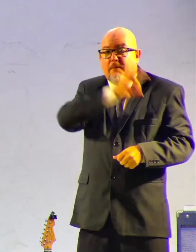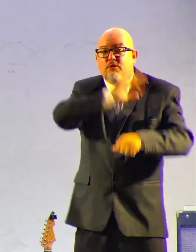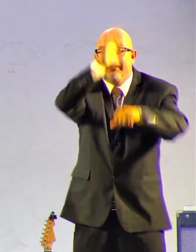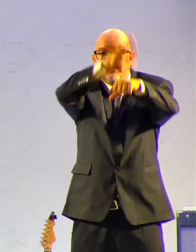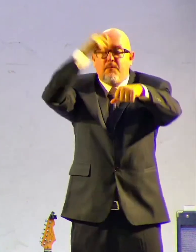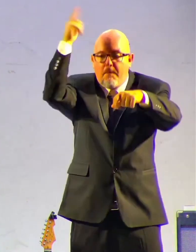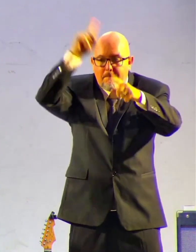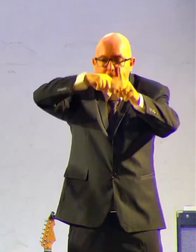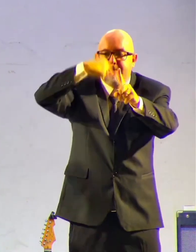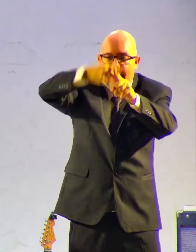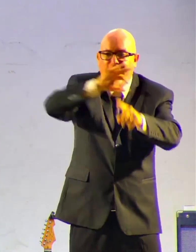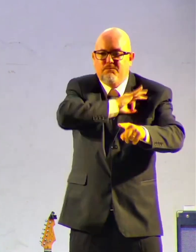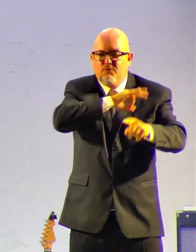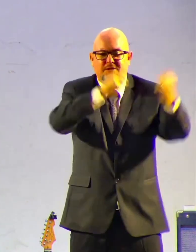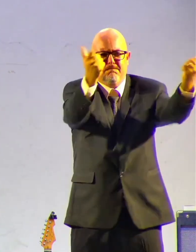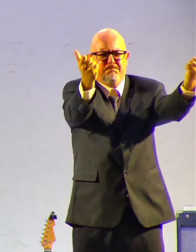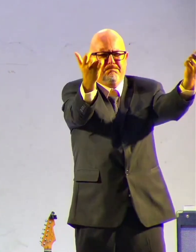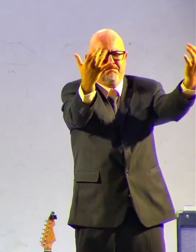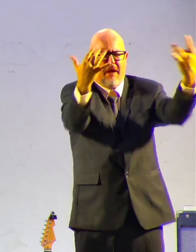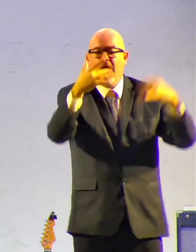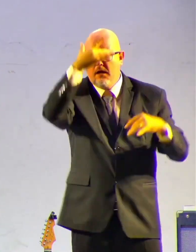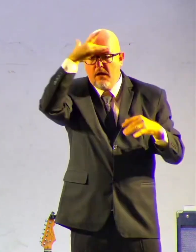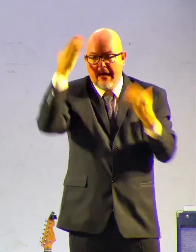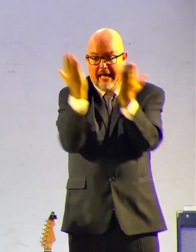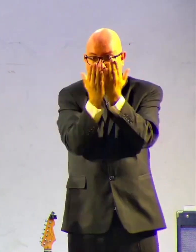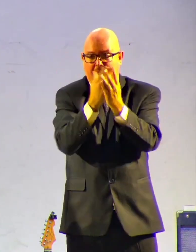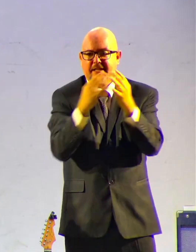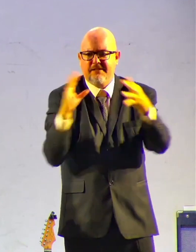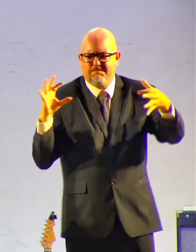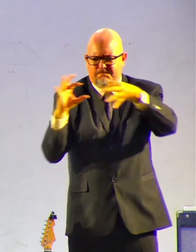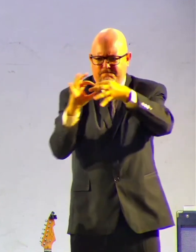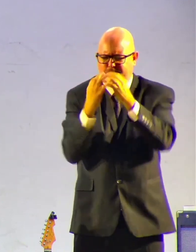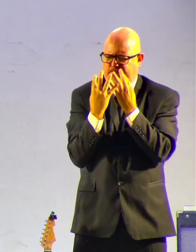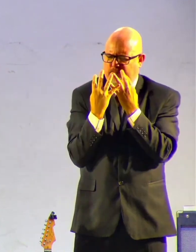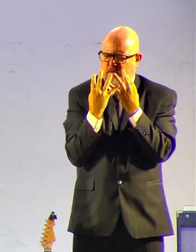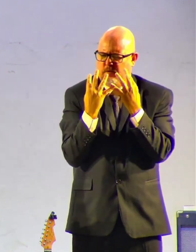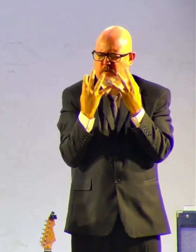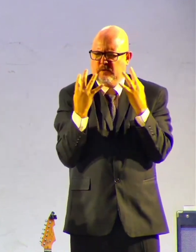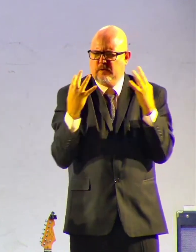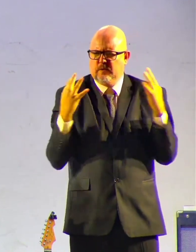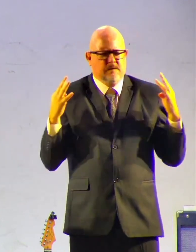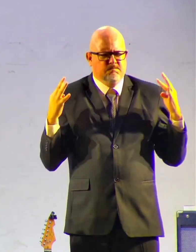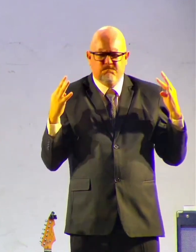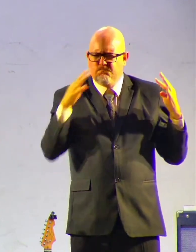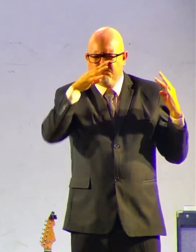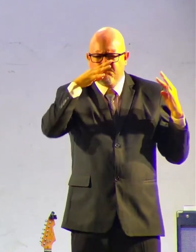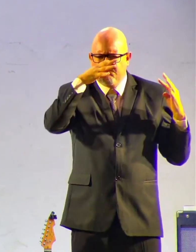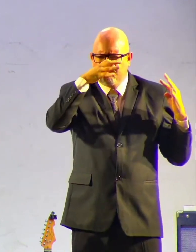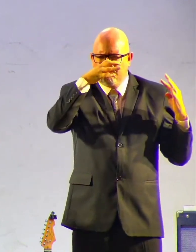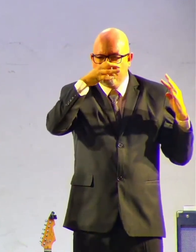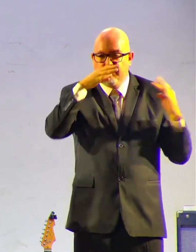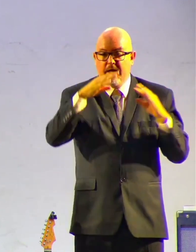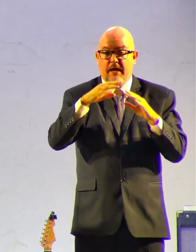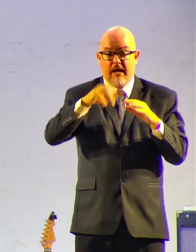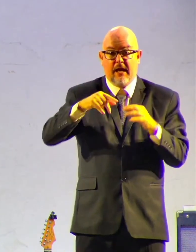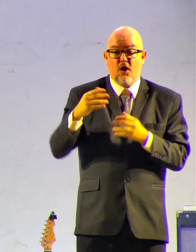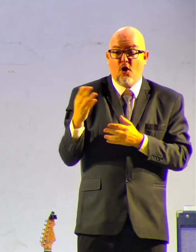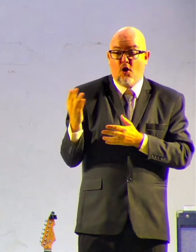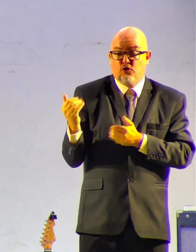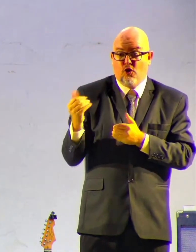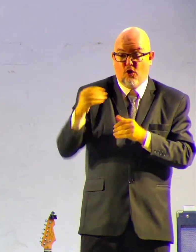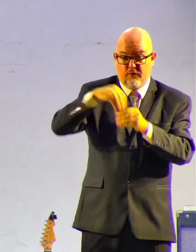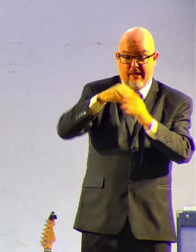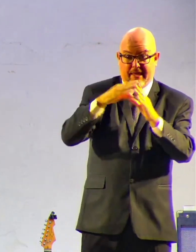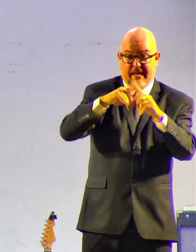reforços. Os crentes da cidade se uniram. À boca da noite, um jovem batista comprou